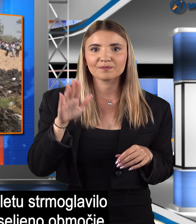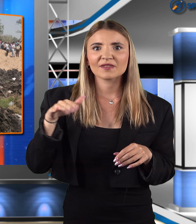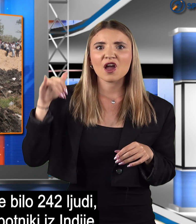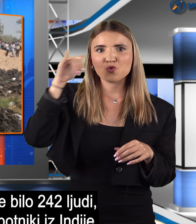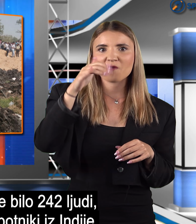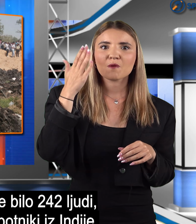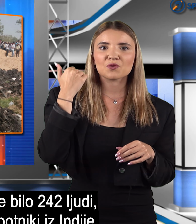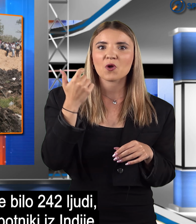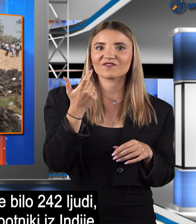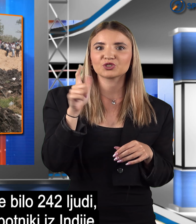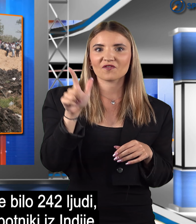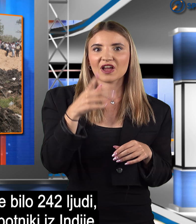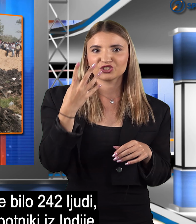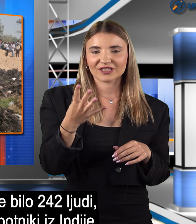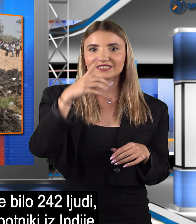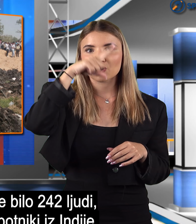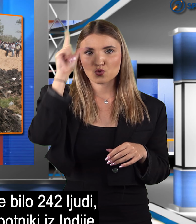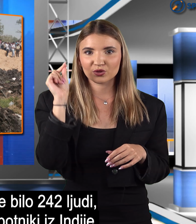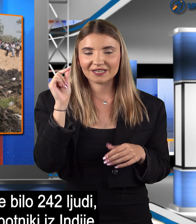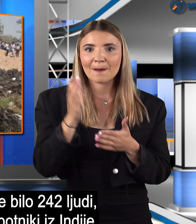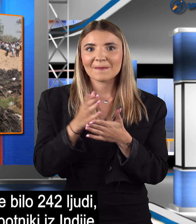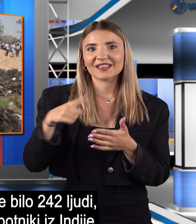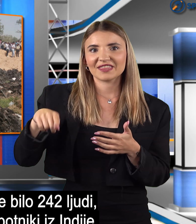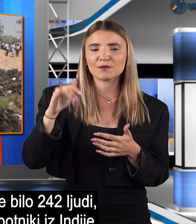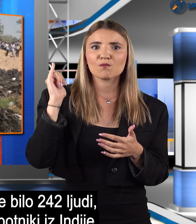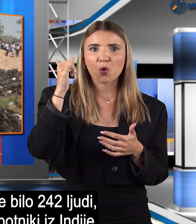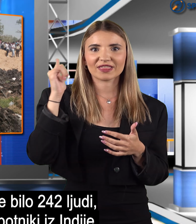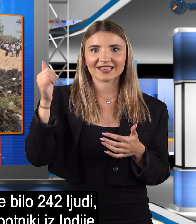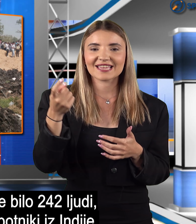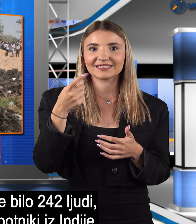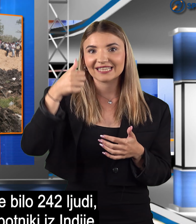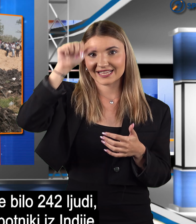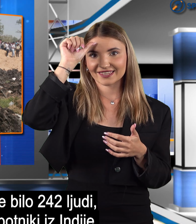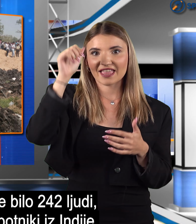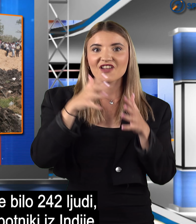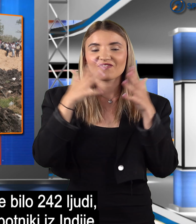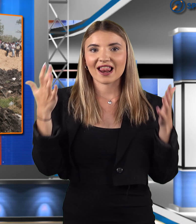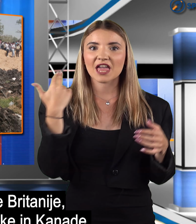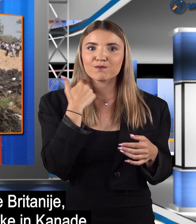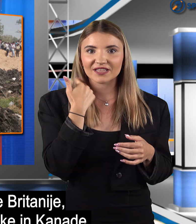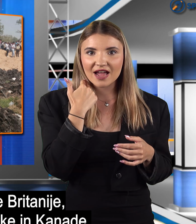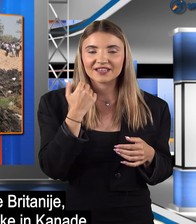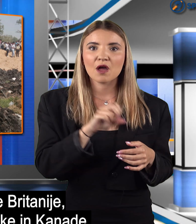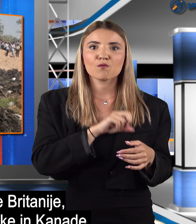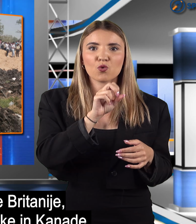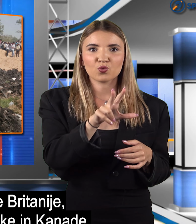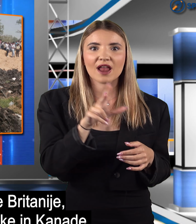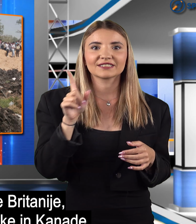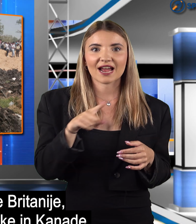Na krovu je bilo 242 ljudi, med njimi potniki iz Indije, Velike Britanije,